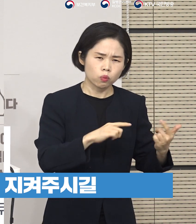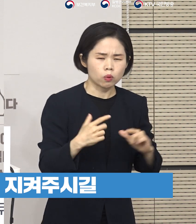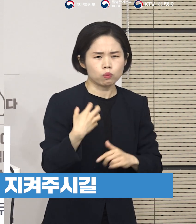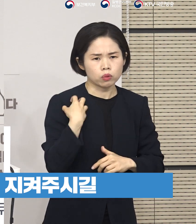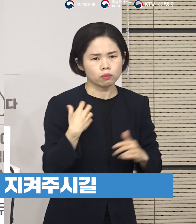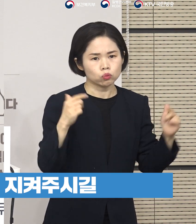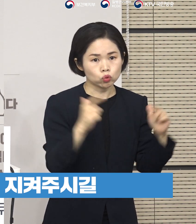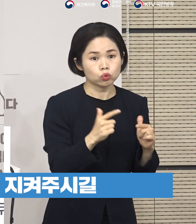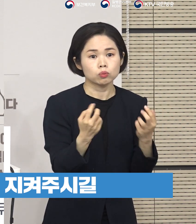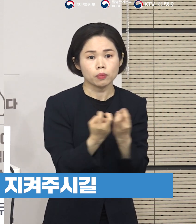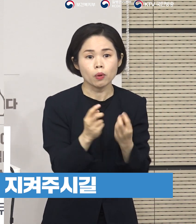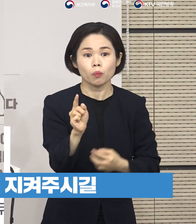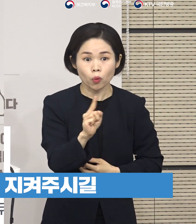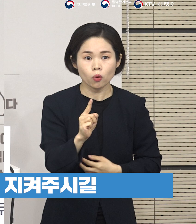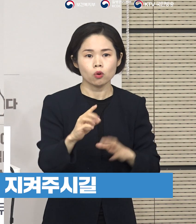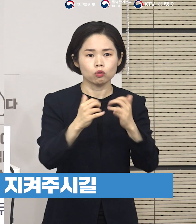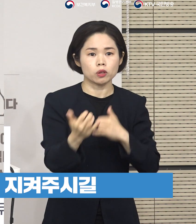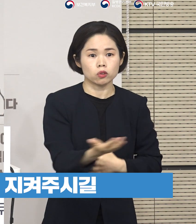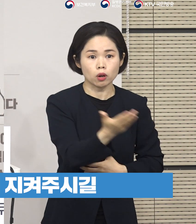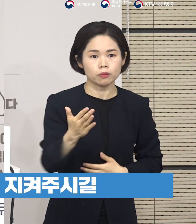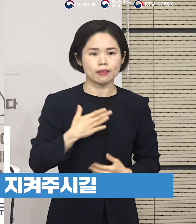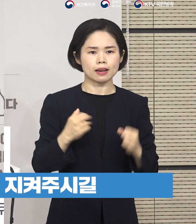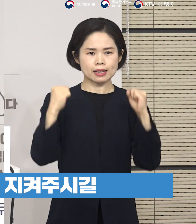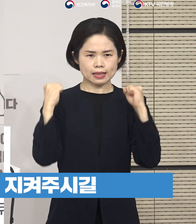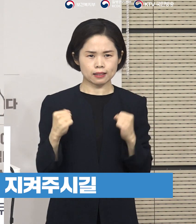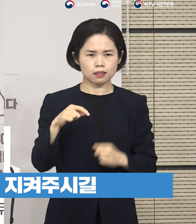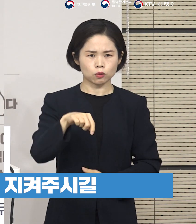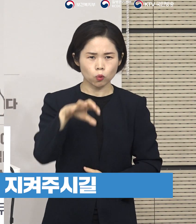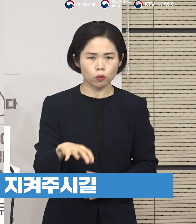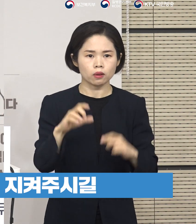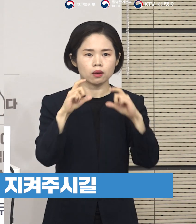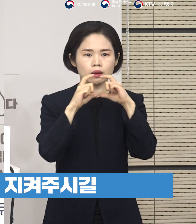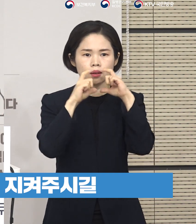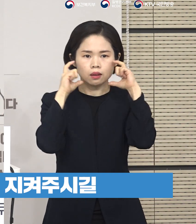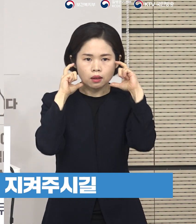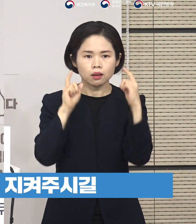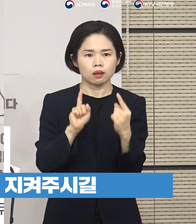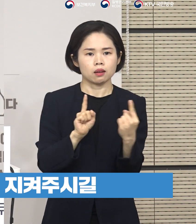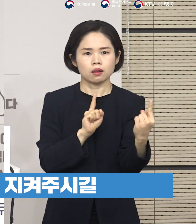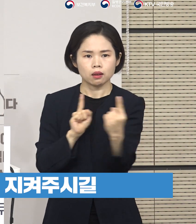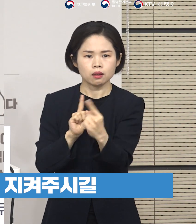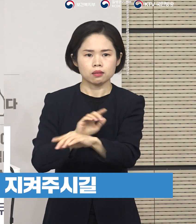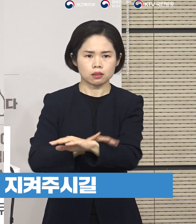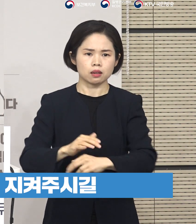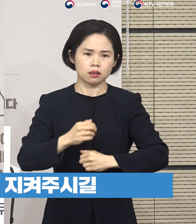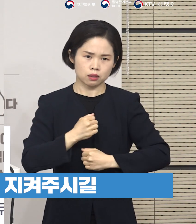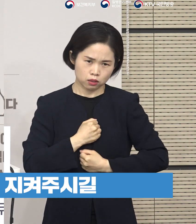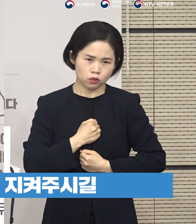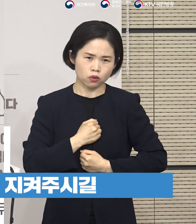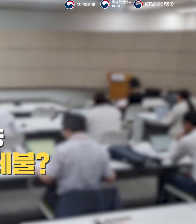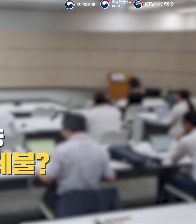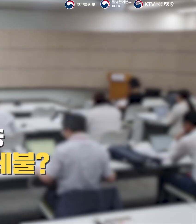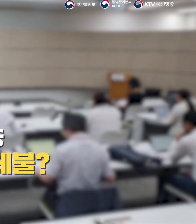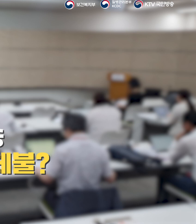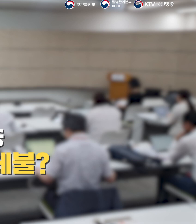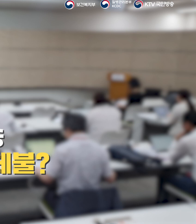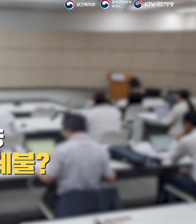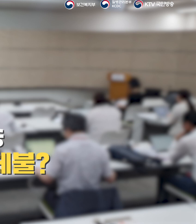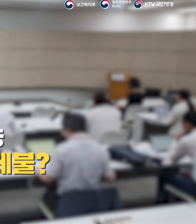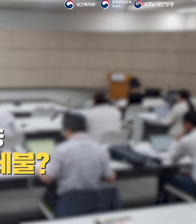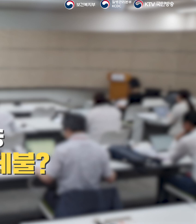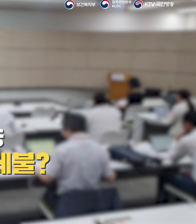조금이나마 덜어드릴 수 있는 길은 국민 모두가 언제 어디서나 방역 수칙을 철저히 지키는 것뿐입니다.